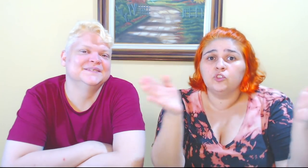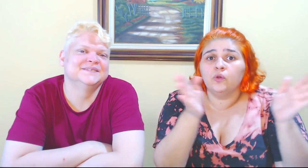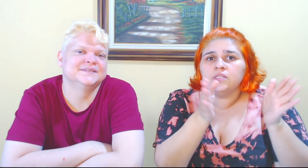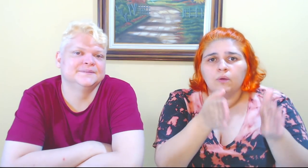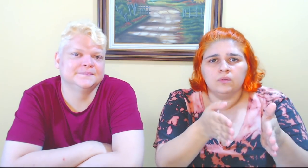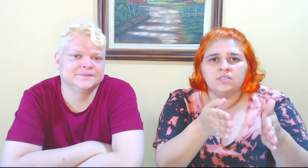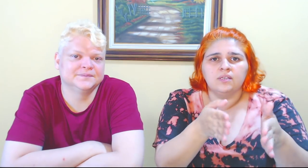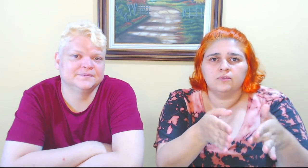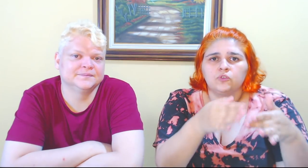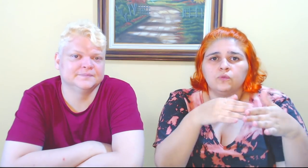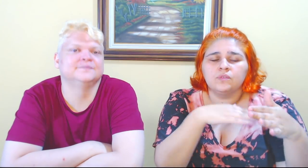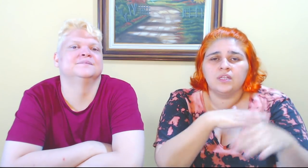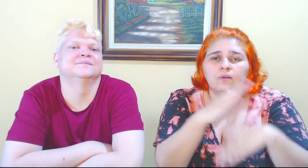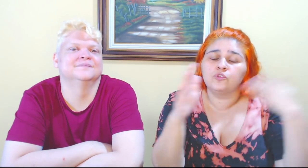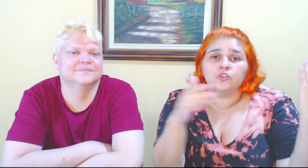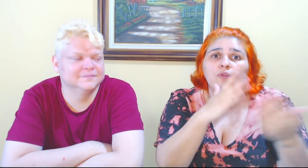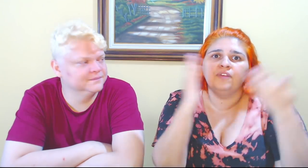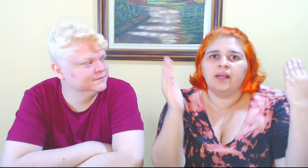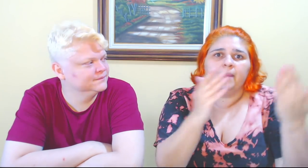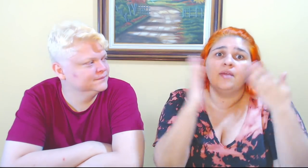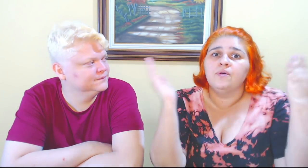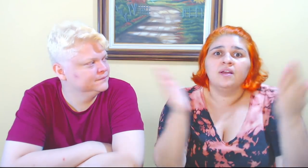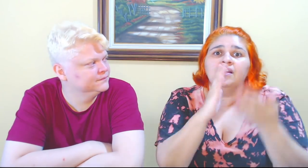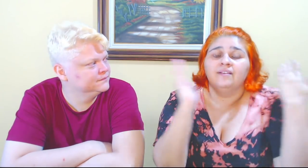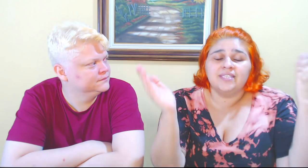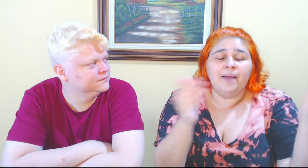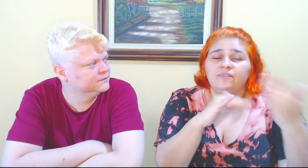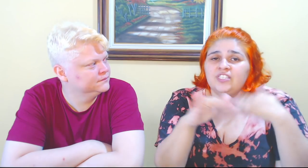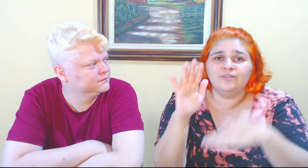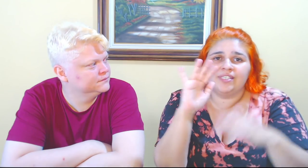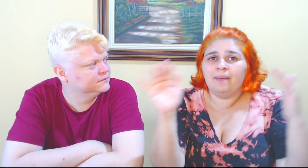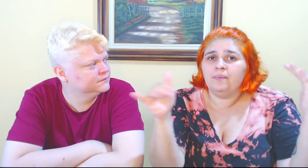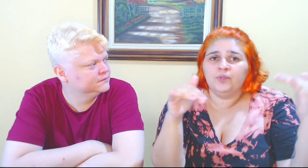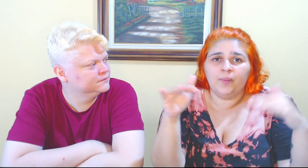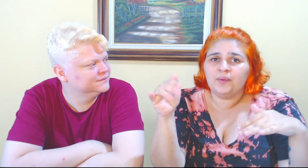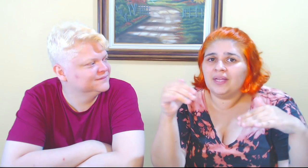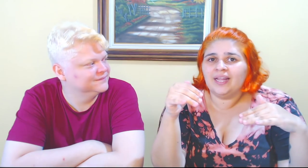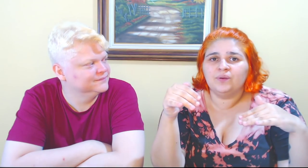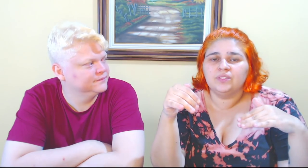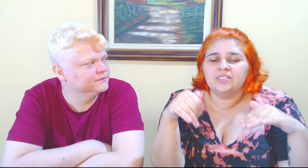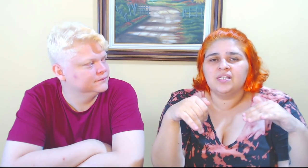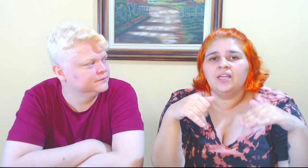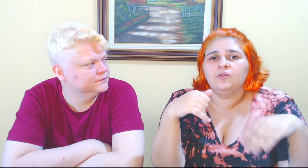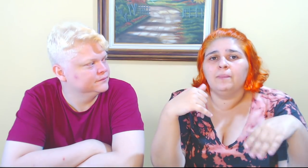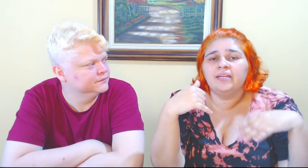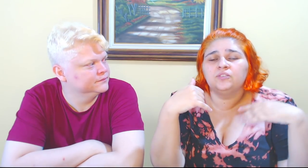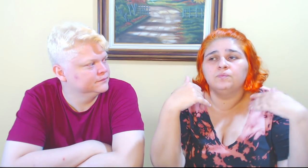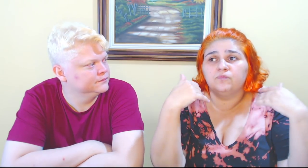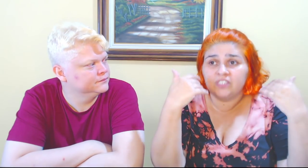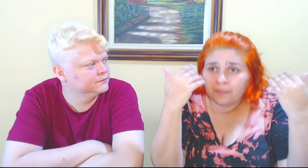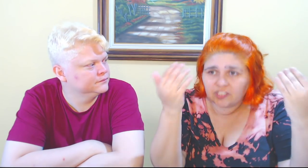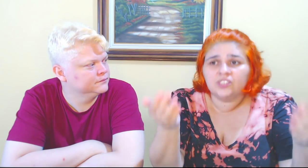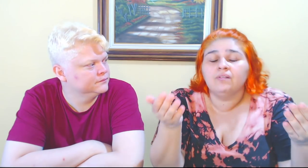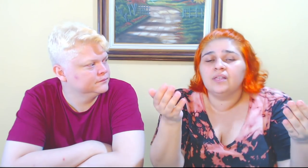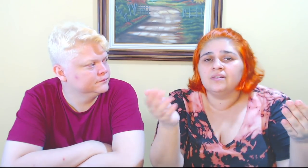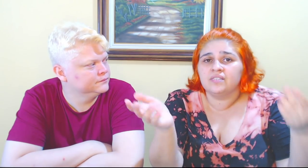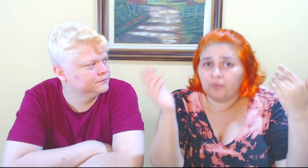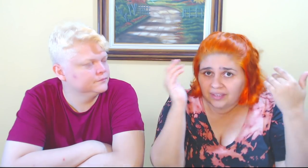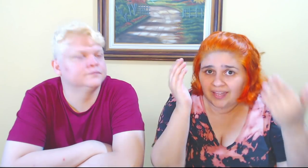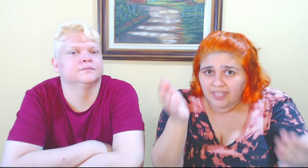dois acontecendo juntos Então o som fica meio Sabe? Você não sabe muito bem O que está acontecendo Mas você prestando atenção Entende